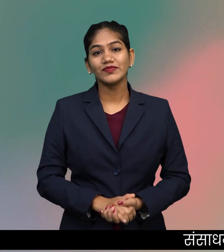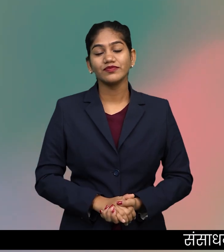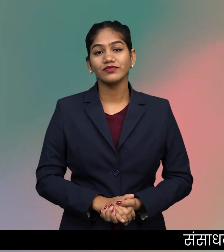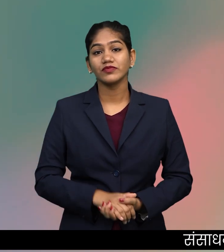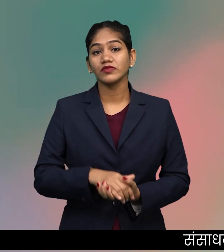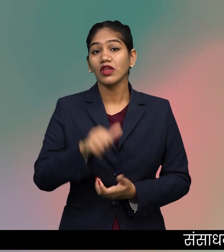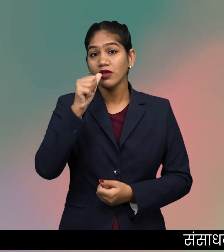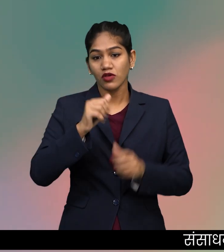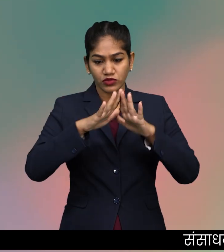संसाधन म्हणून महासागर.